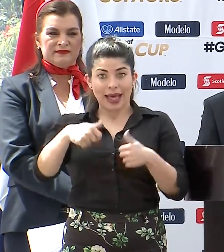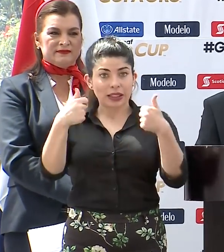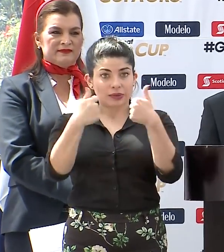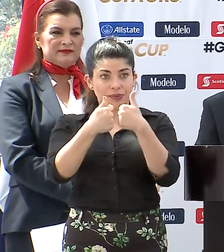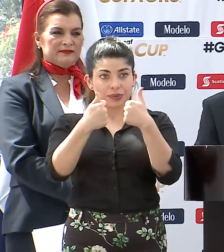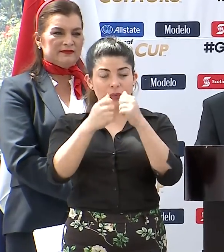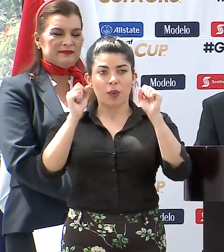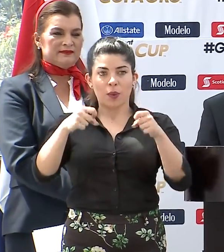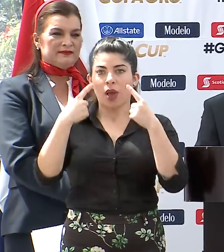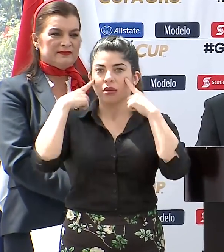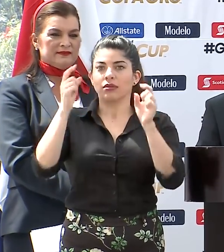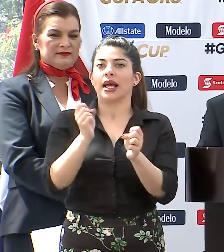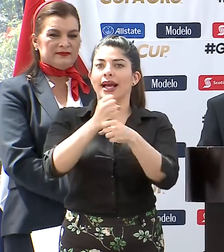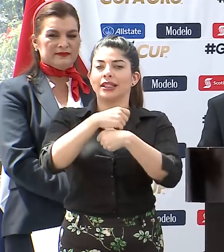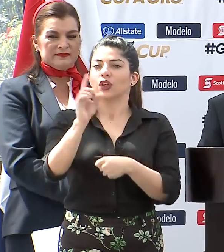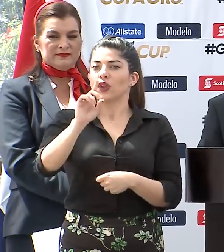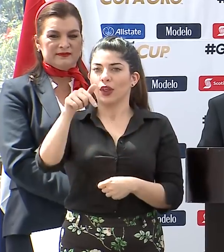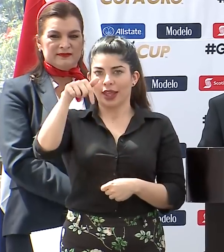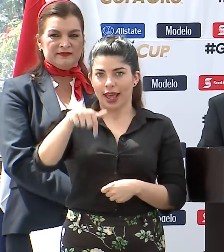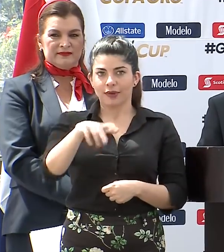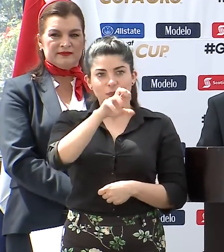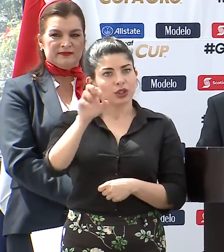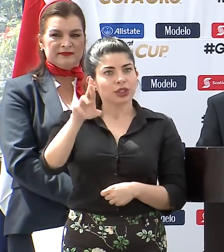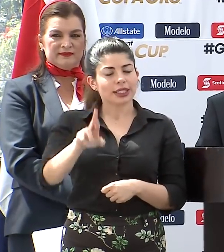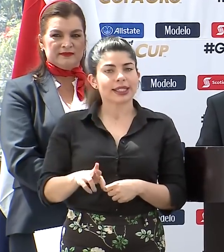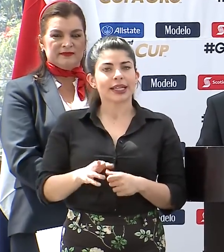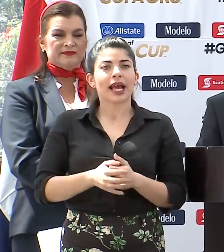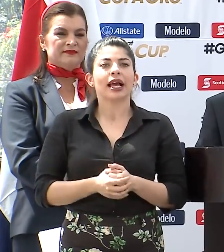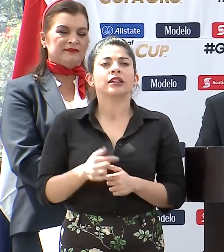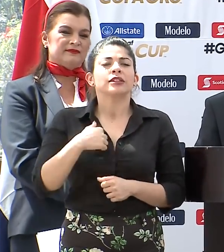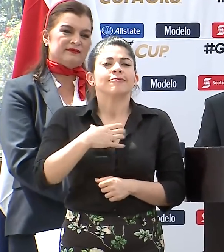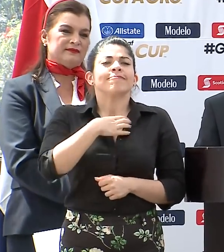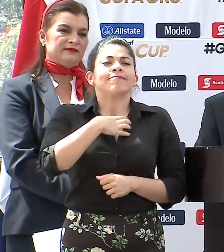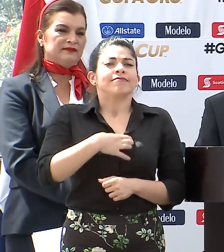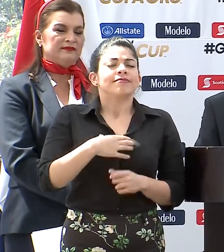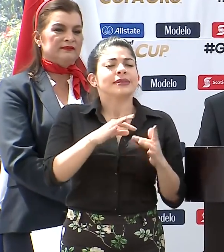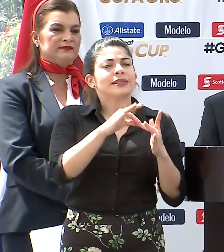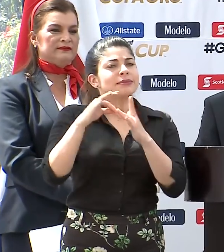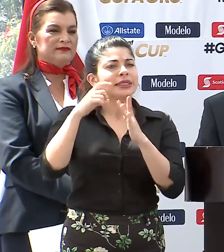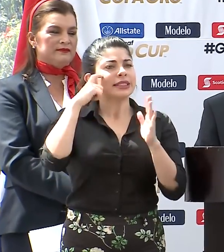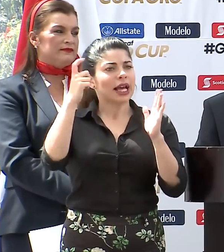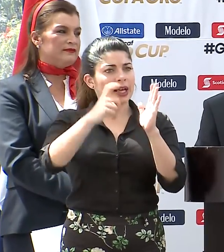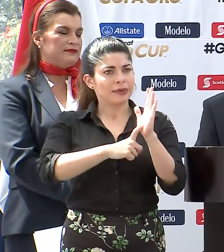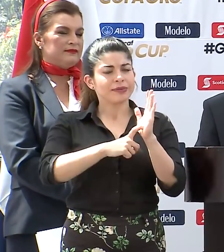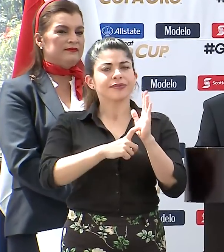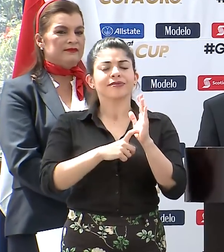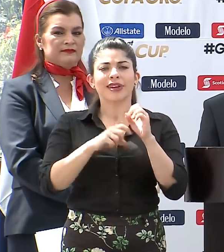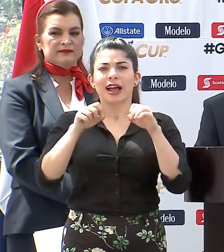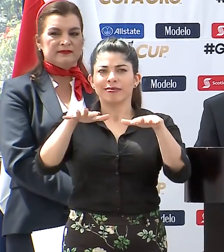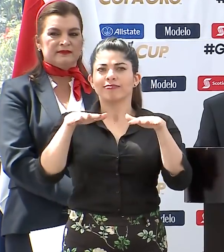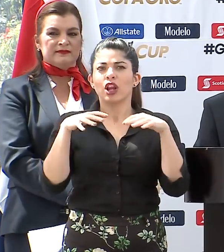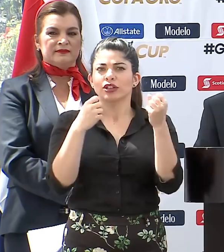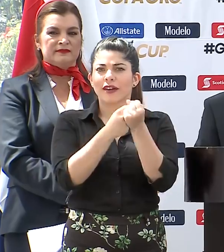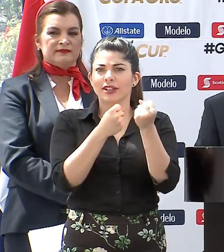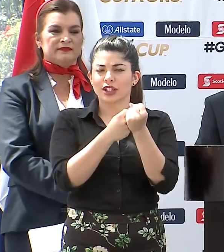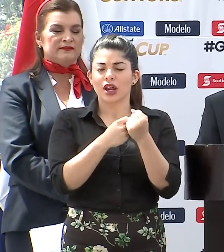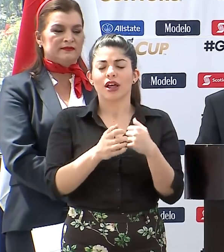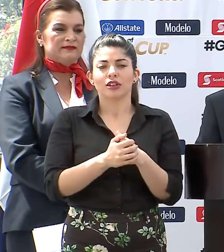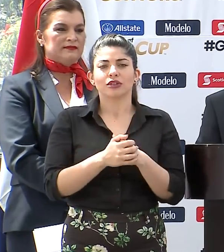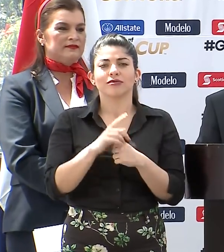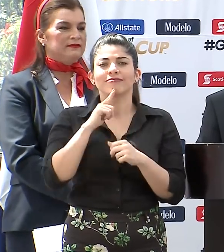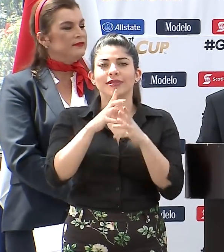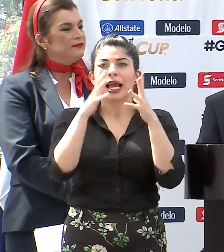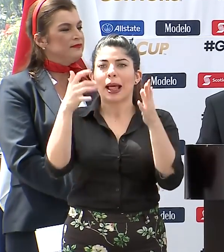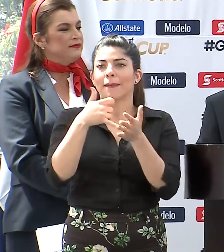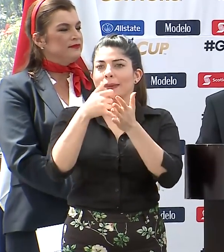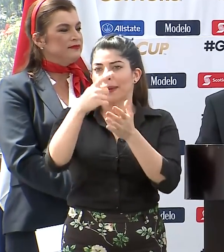torneo se realizara aquí en Costa Rica. Deseo hacer un especial reconocimiento a nuestra afición. Es un gran